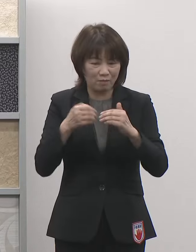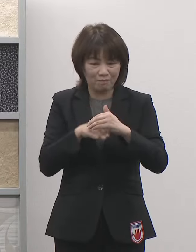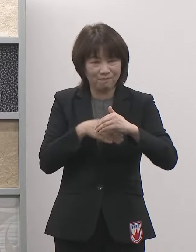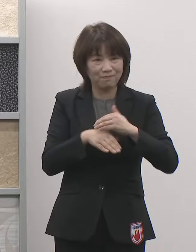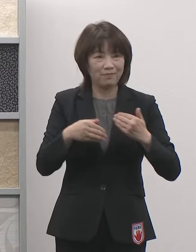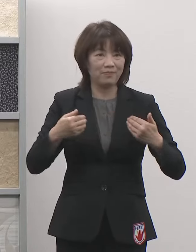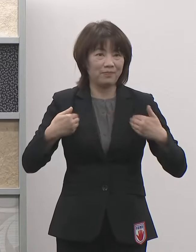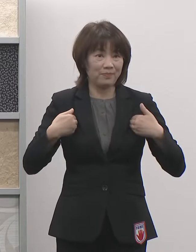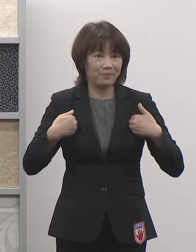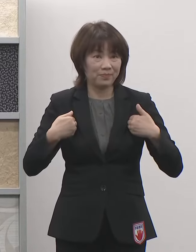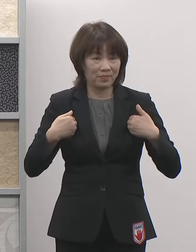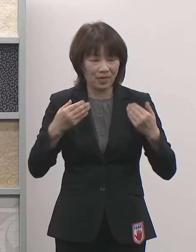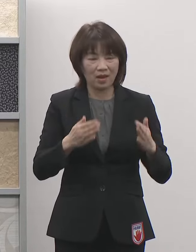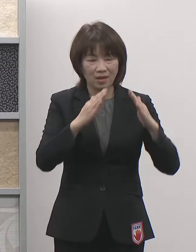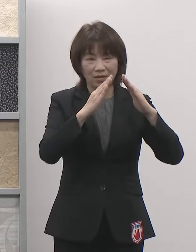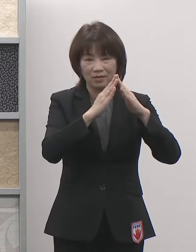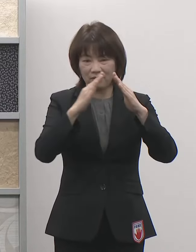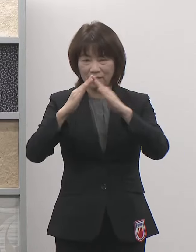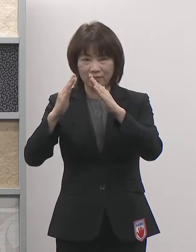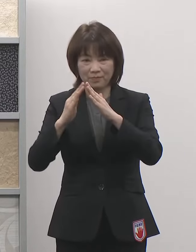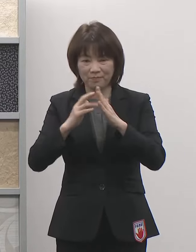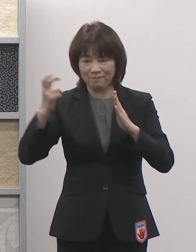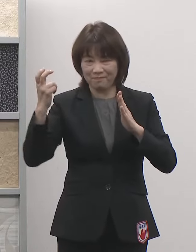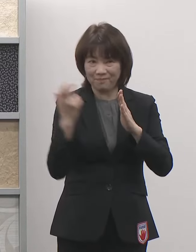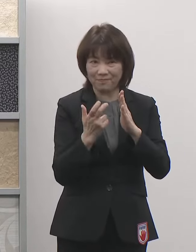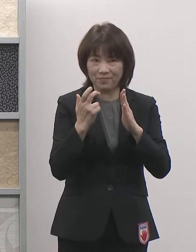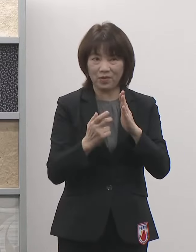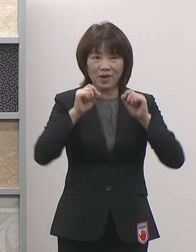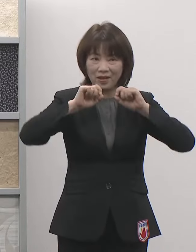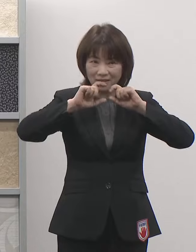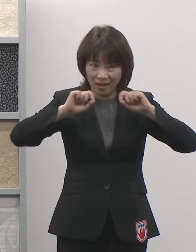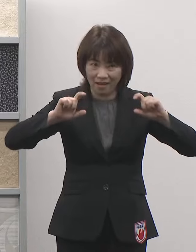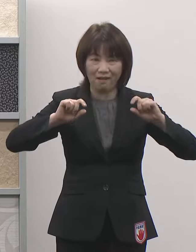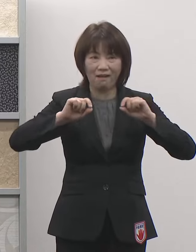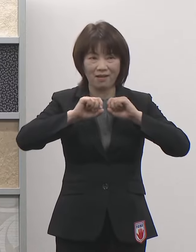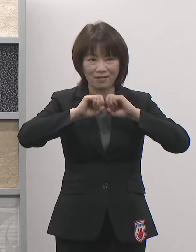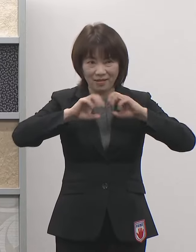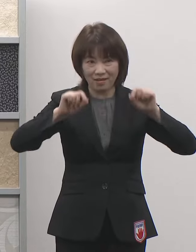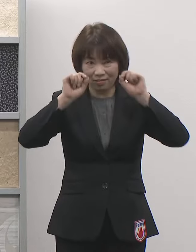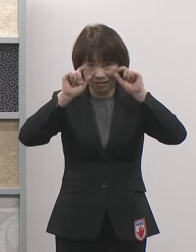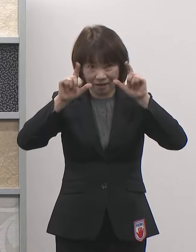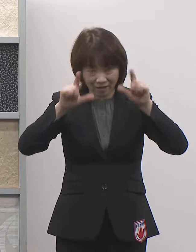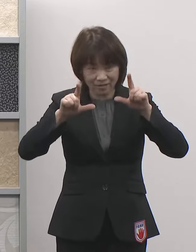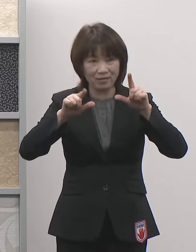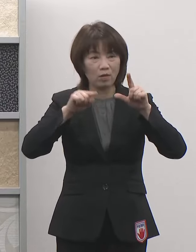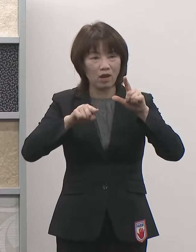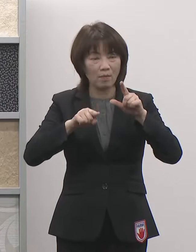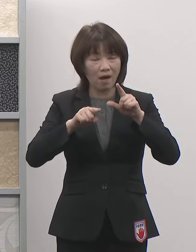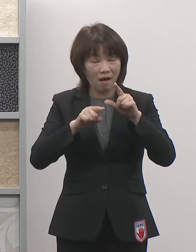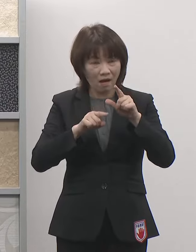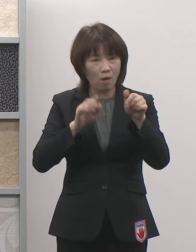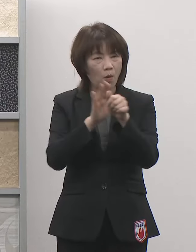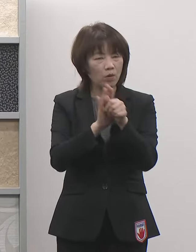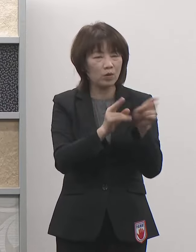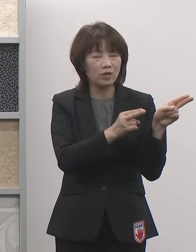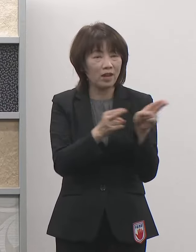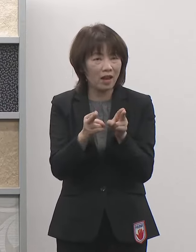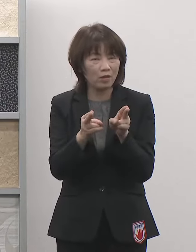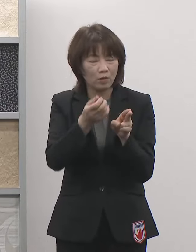住宅の耐震化に関しましては、啓発を強化すると同時に、補助制度を拡充したいと思います。これら、施策